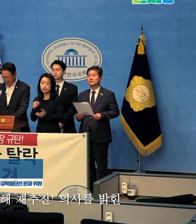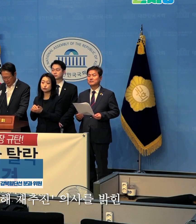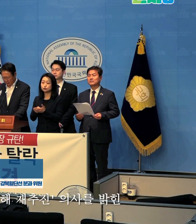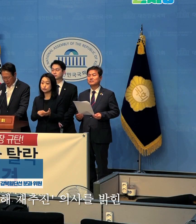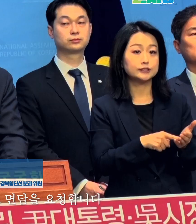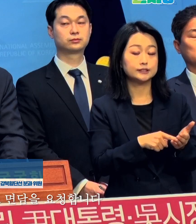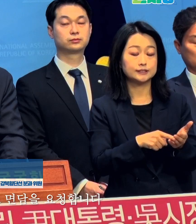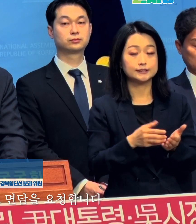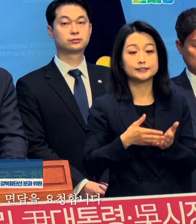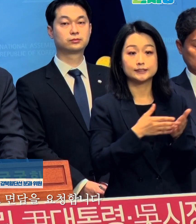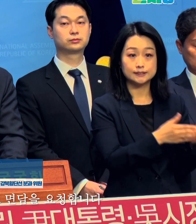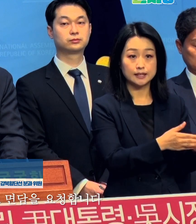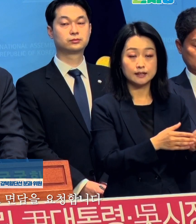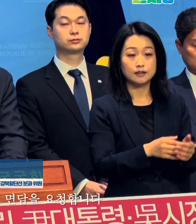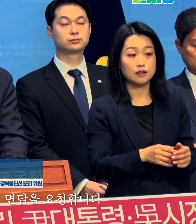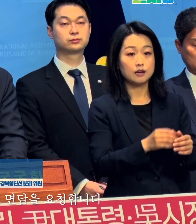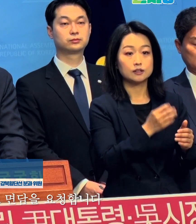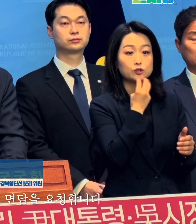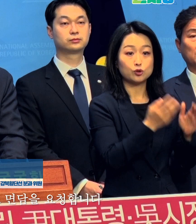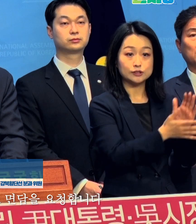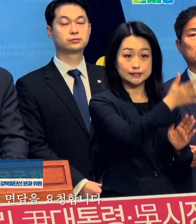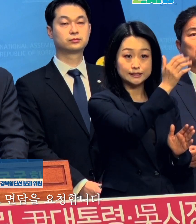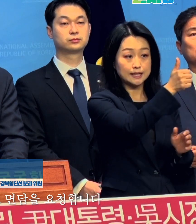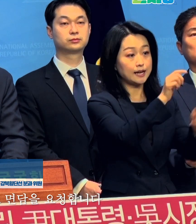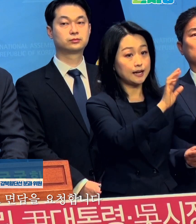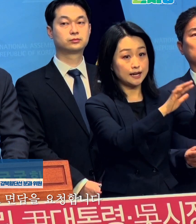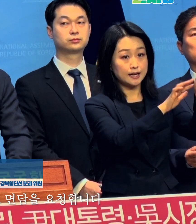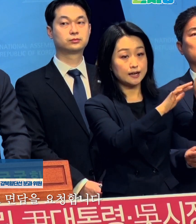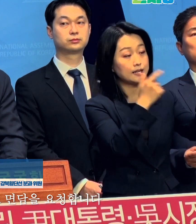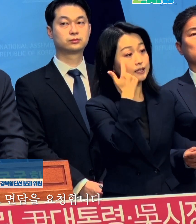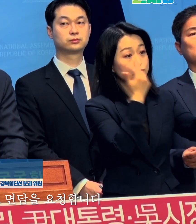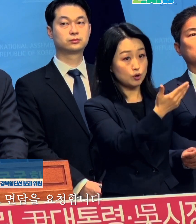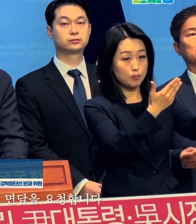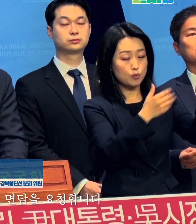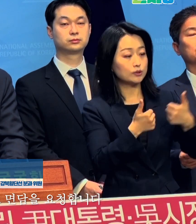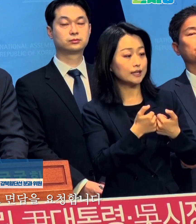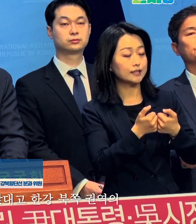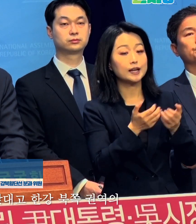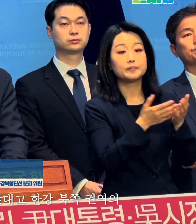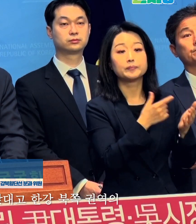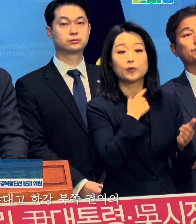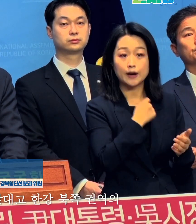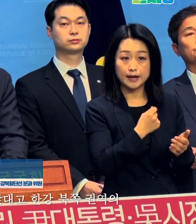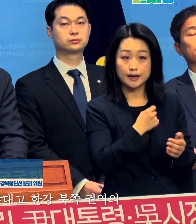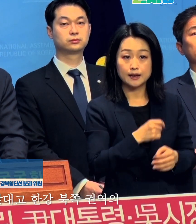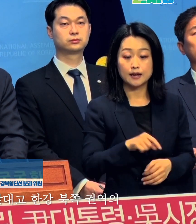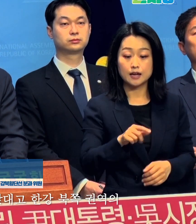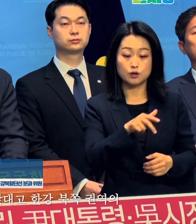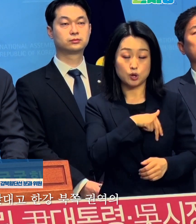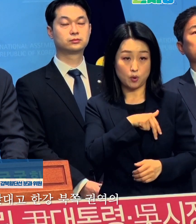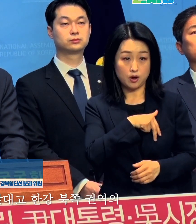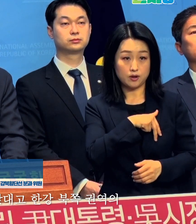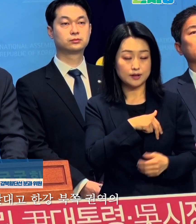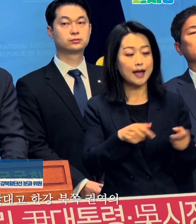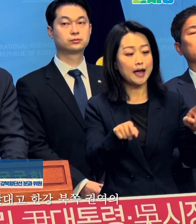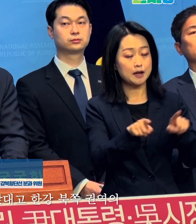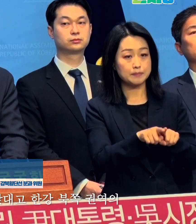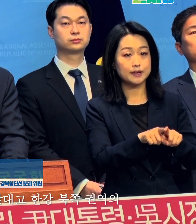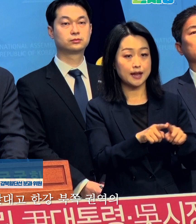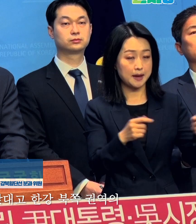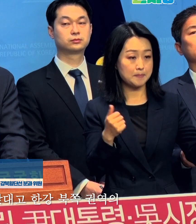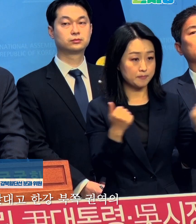의사를 밝힌 오세훈 시장에게 공개적으로 면담을 요청합니다. 해당 지역 국회의원과 머리를